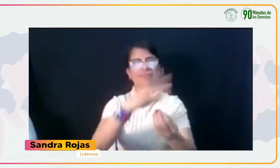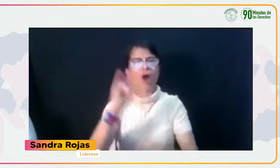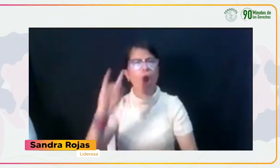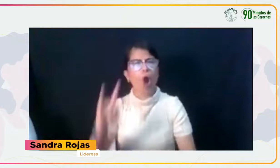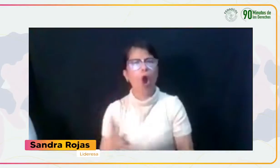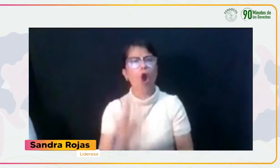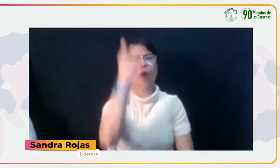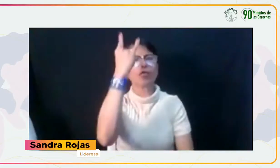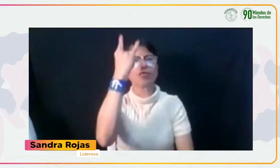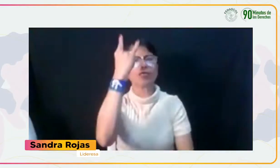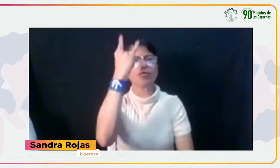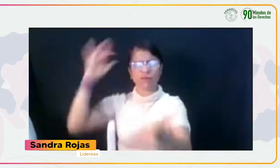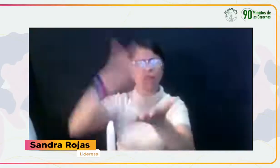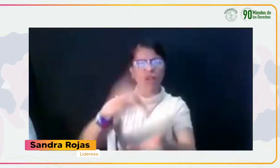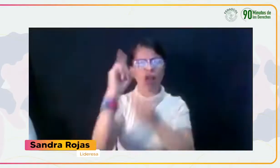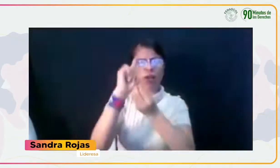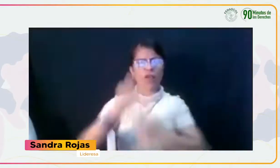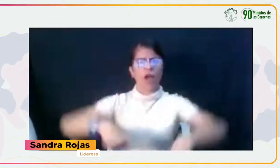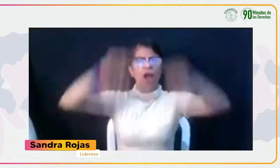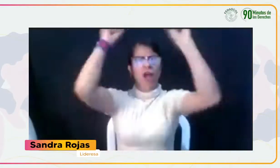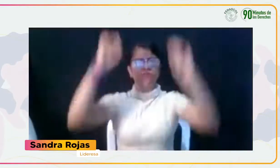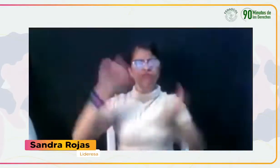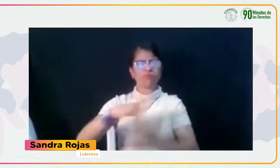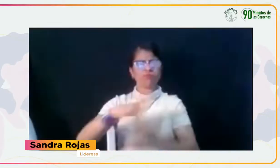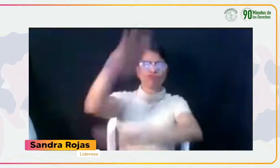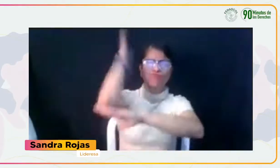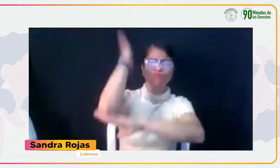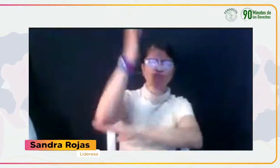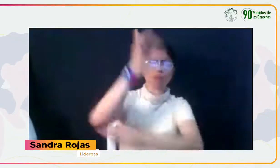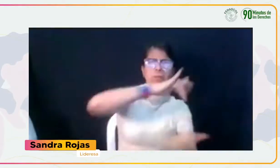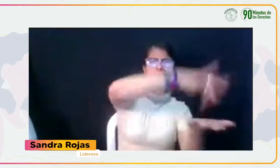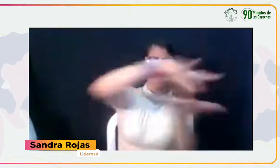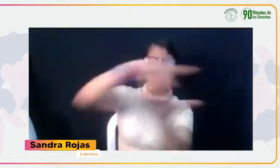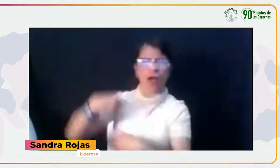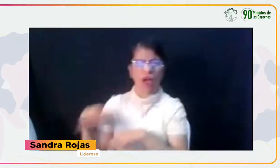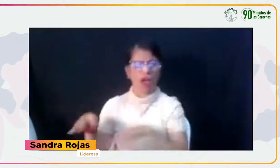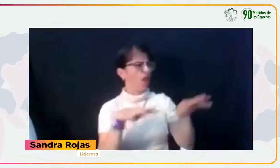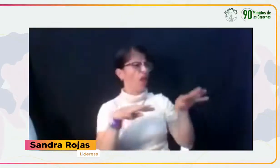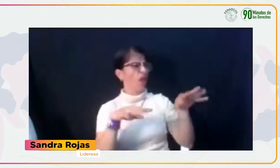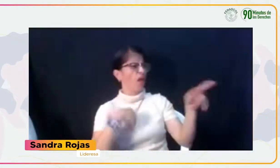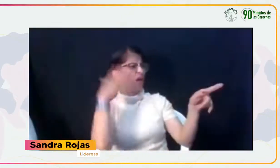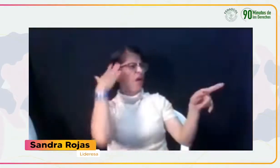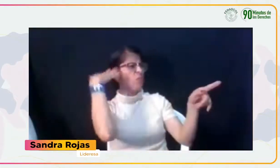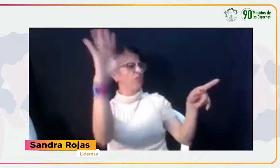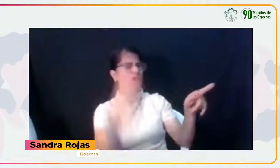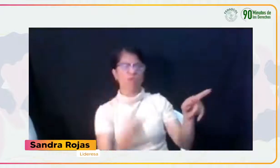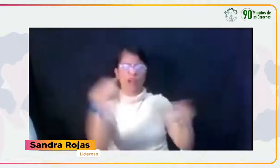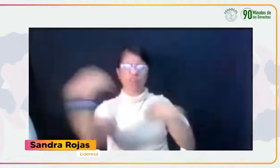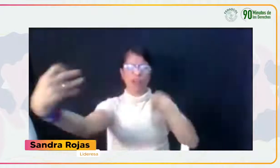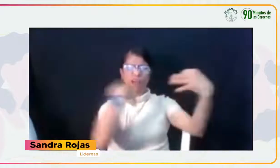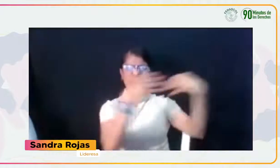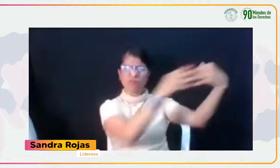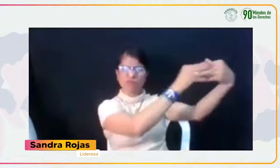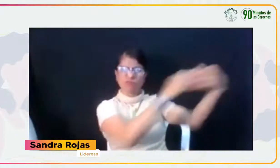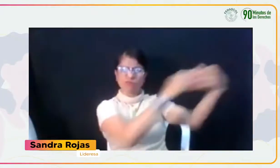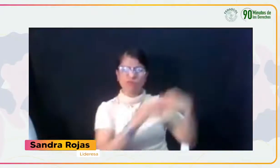también en estos partidos? ¿Y cómo se logra esa participación y cómo es que se logra que vayan estos ponentes hombres a esos